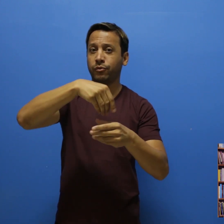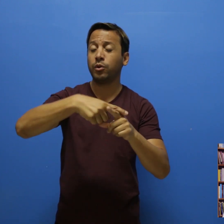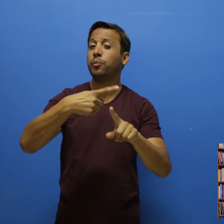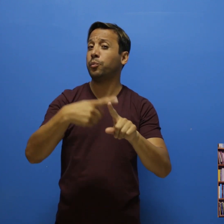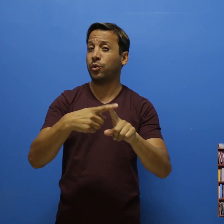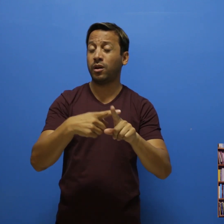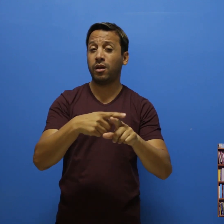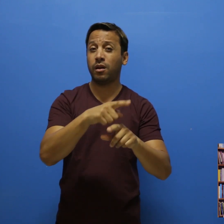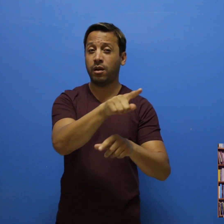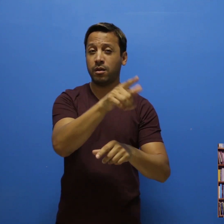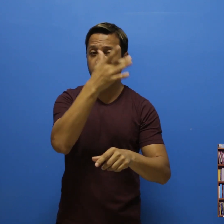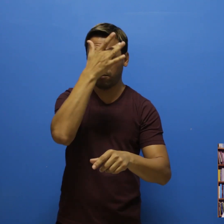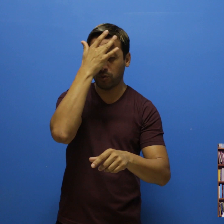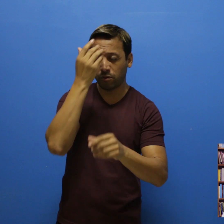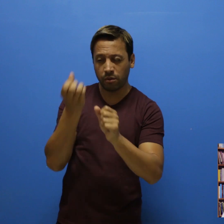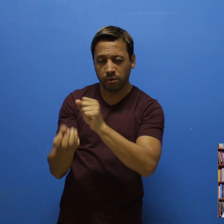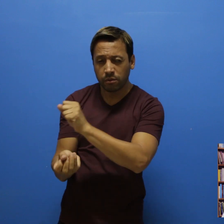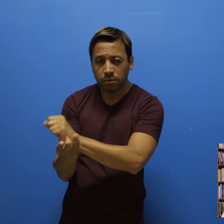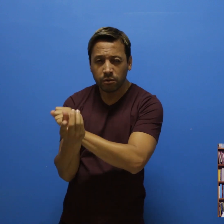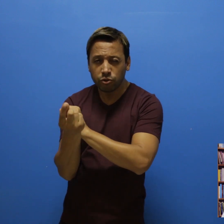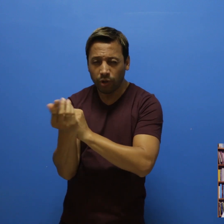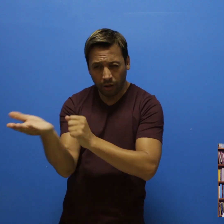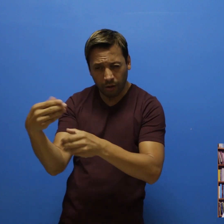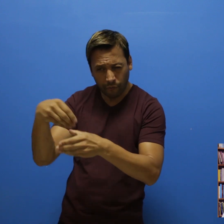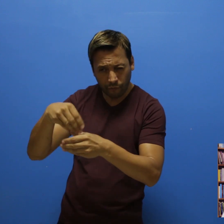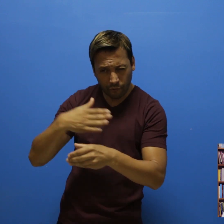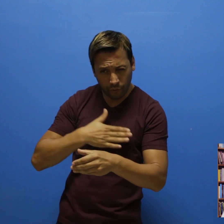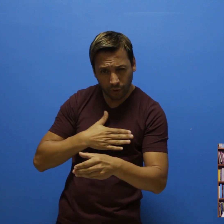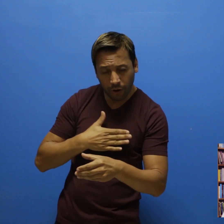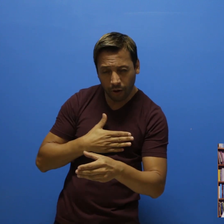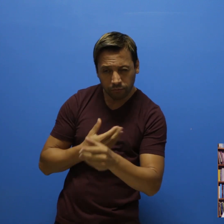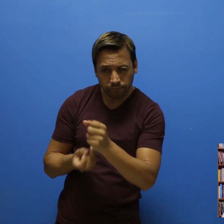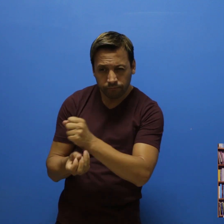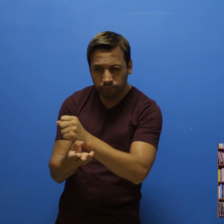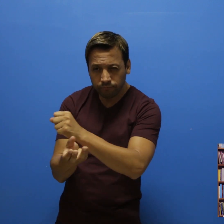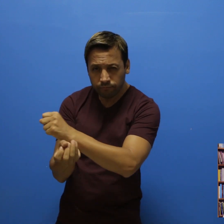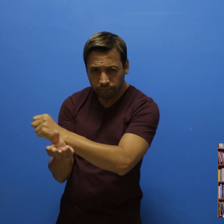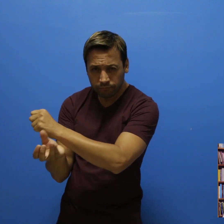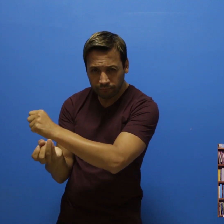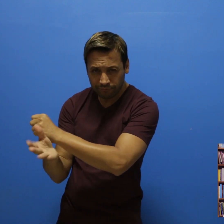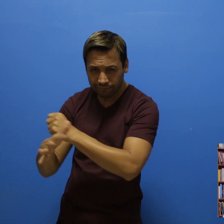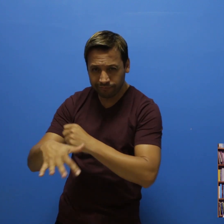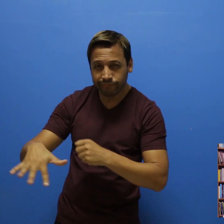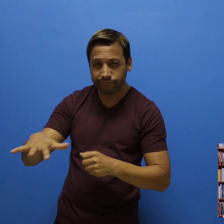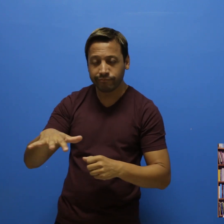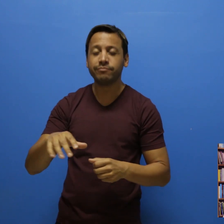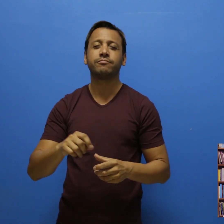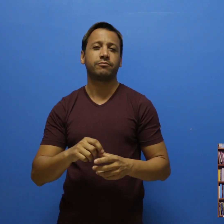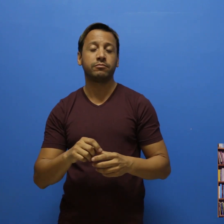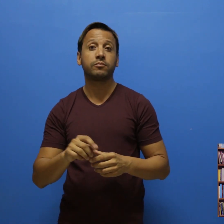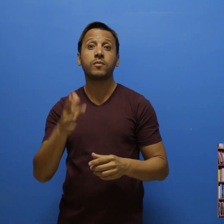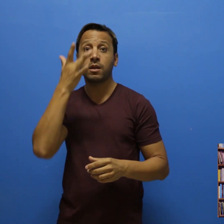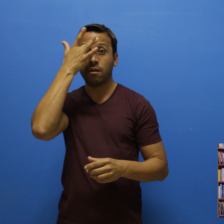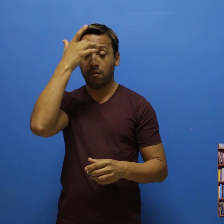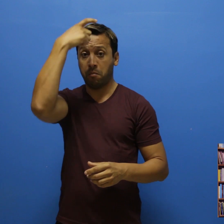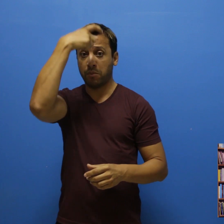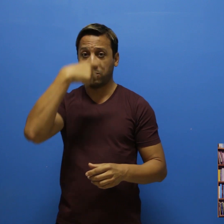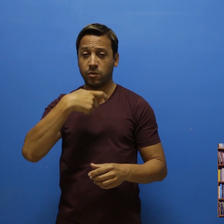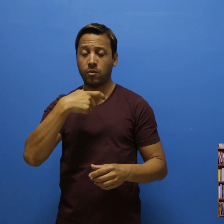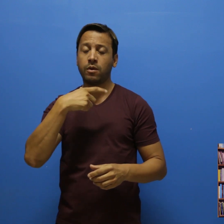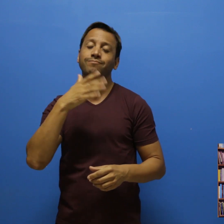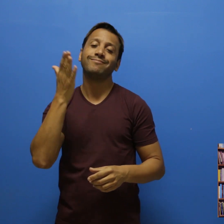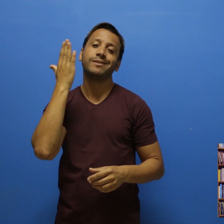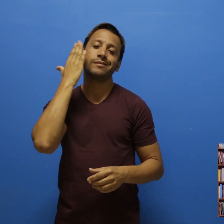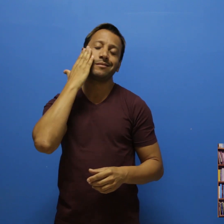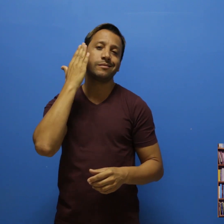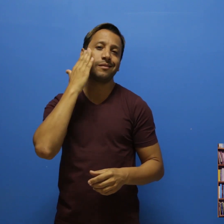comprar, literalmente, os eleitores. E um cidadão sabia que ele não tinha